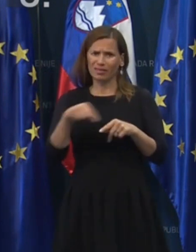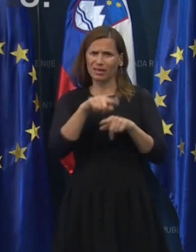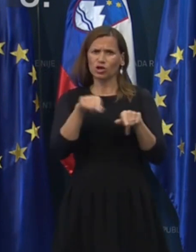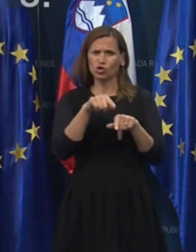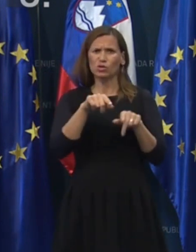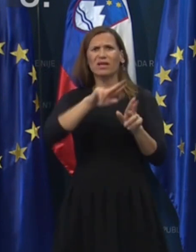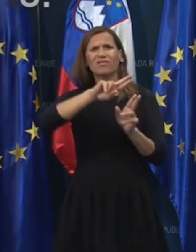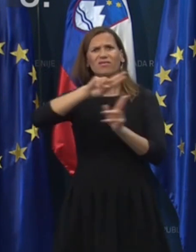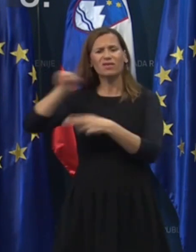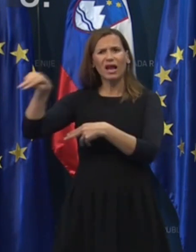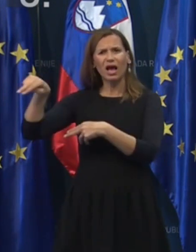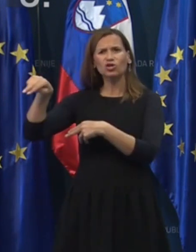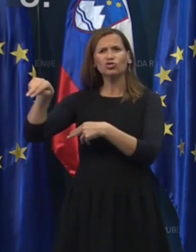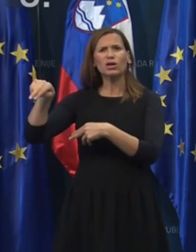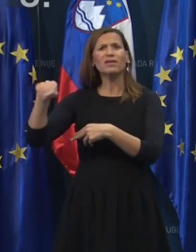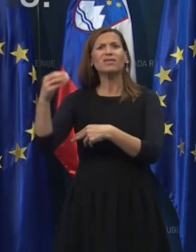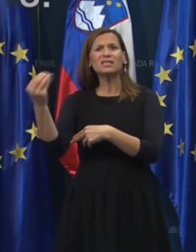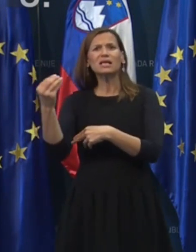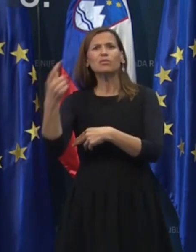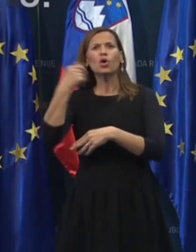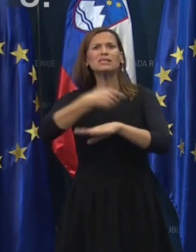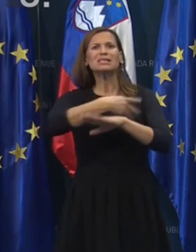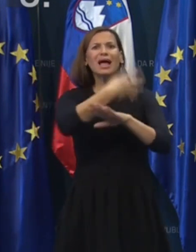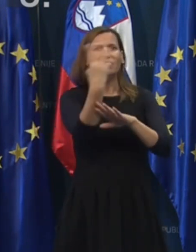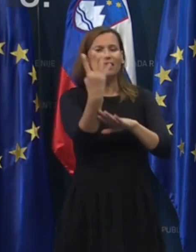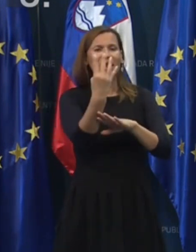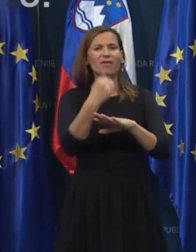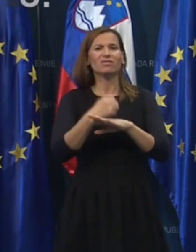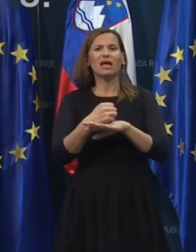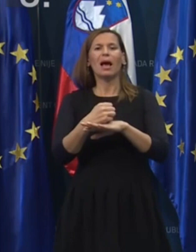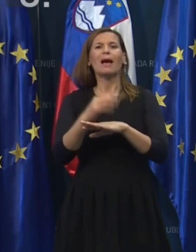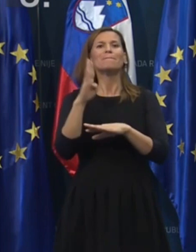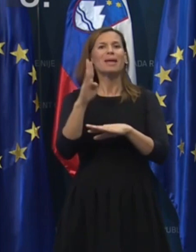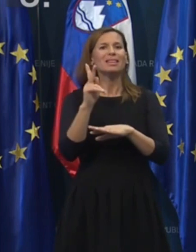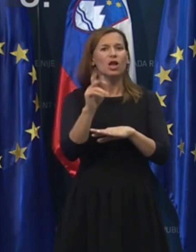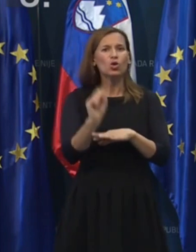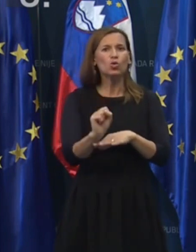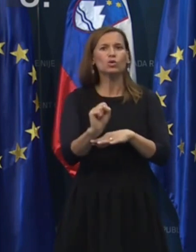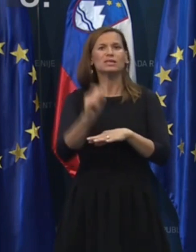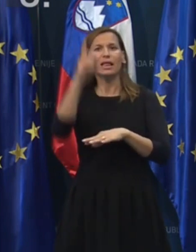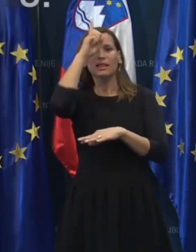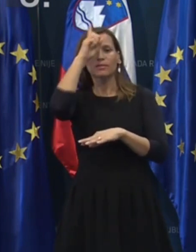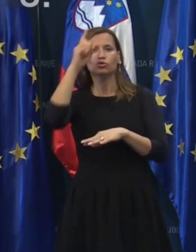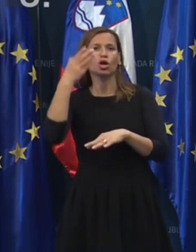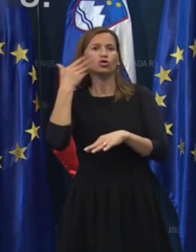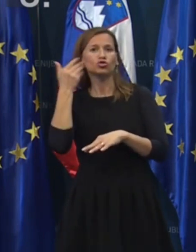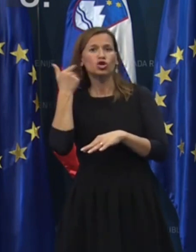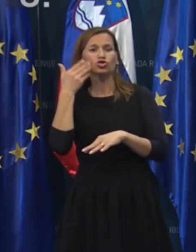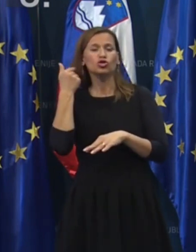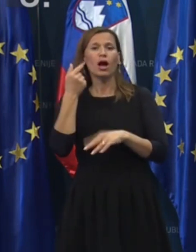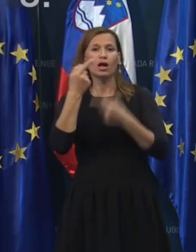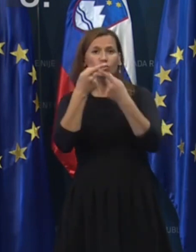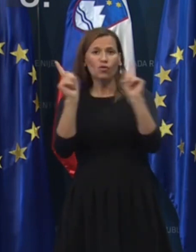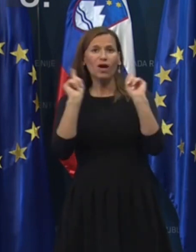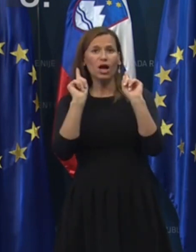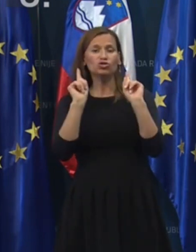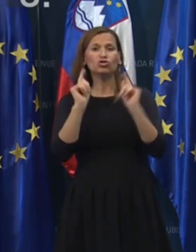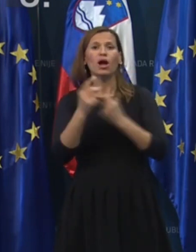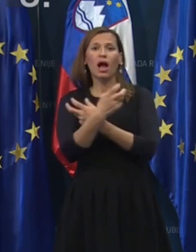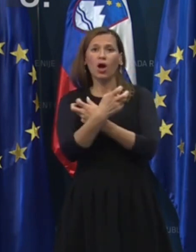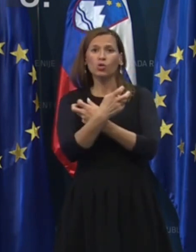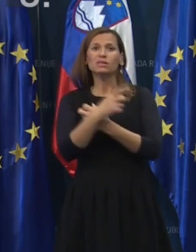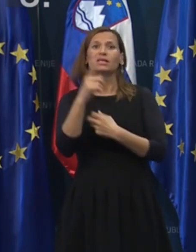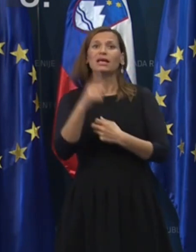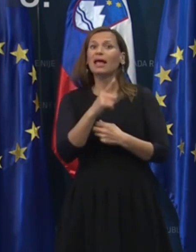v Srbijo iz Skandinavije, iz Beneluksa, Nemčije, Češke, Slovaške,